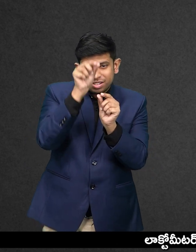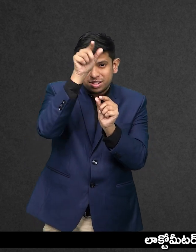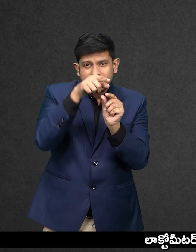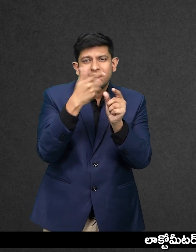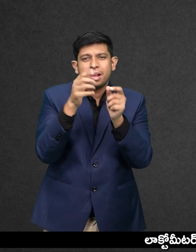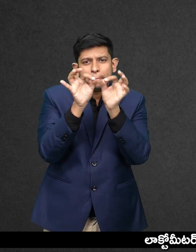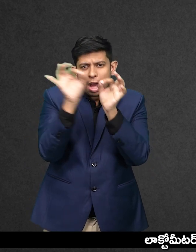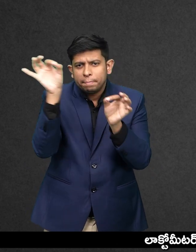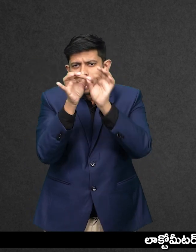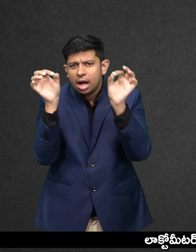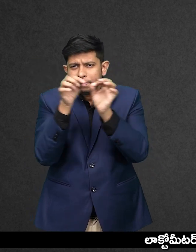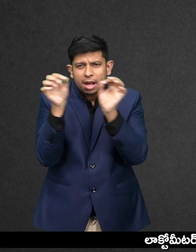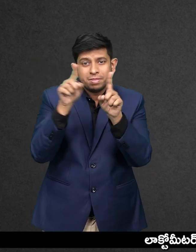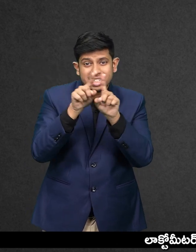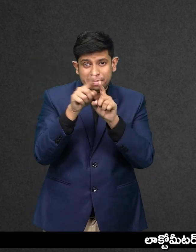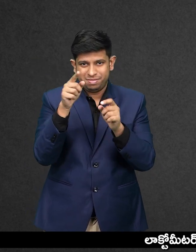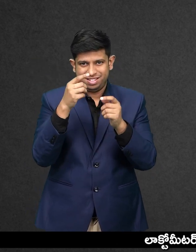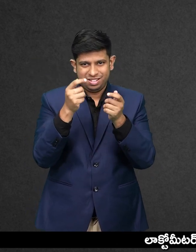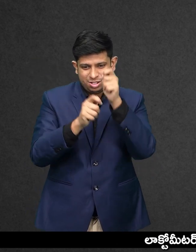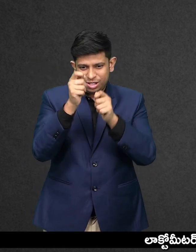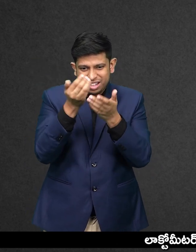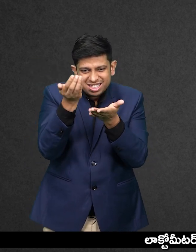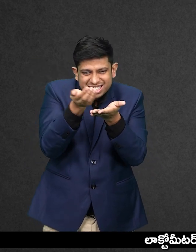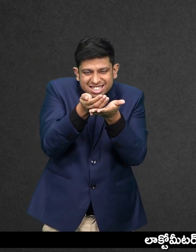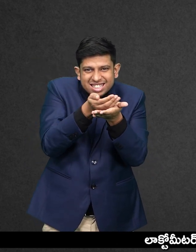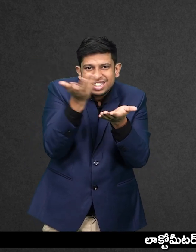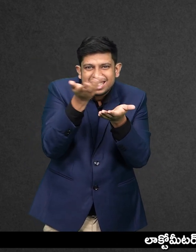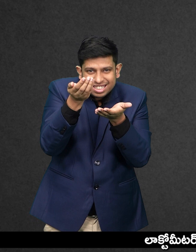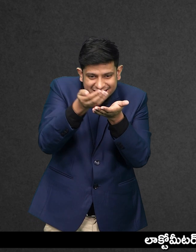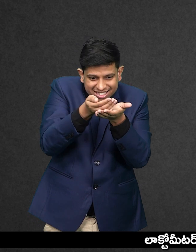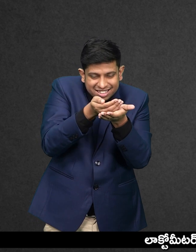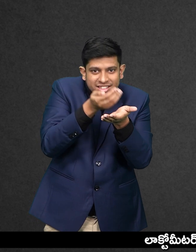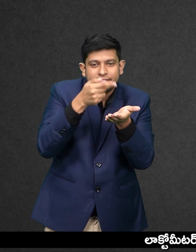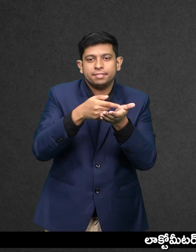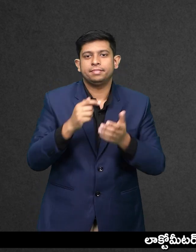లాక్టోమీటర్ పాలలోని క్రీమ్ కంటెంటును కొలుస్తుంది.